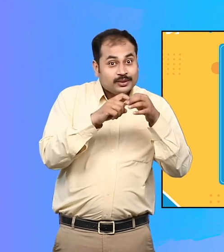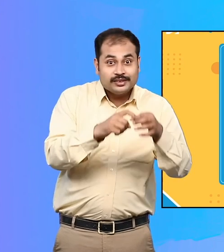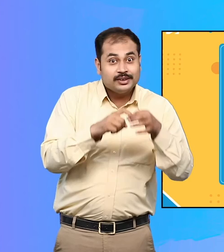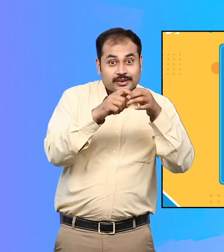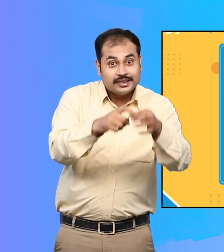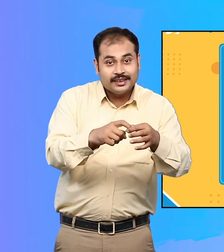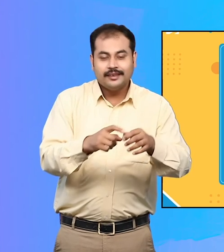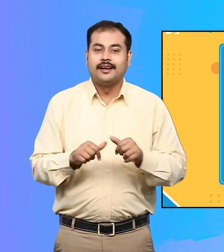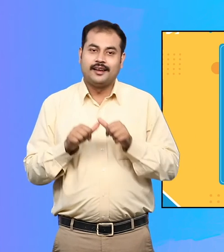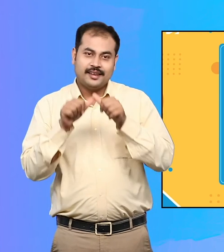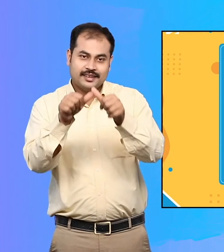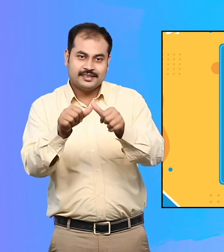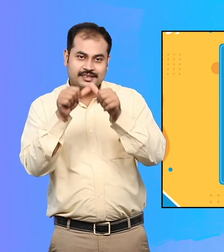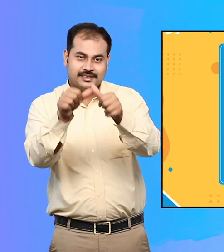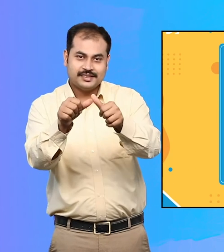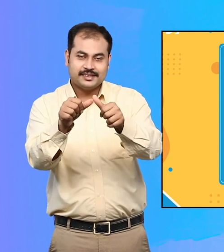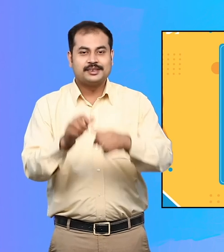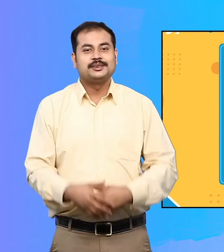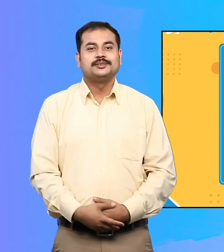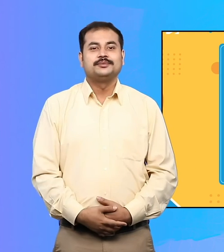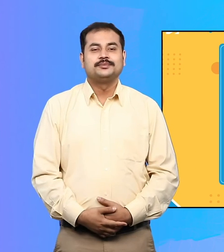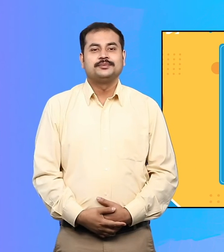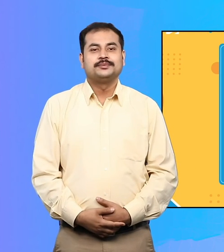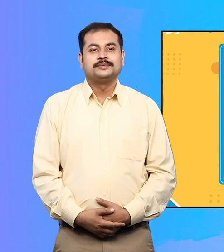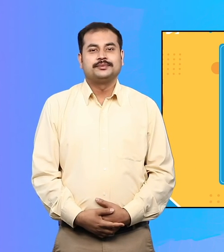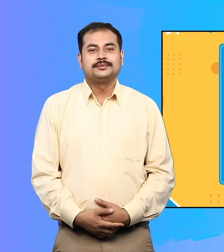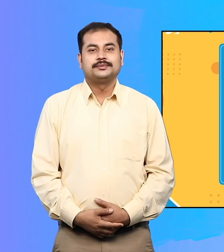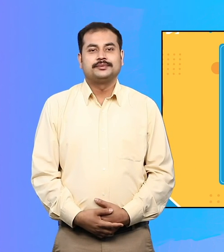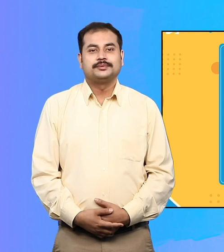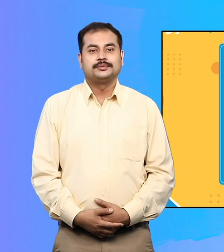सीखें और उससे संबंधित सरल प्रश्नों का उत्तर दें